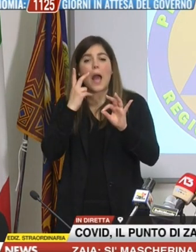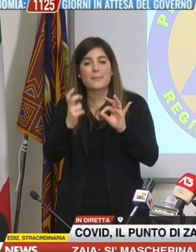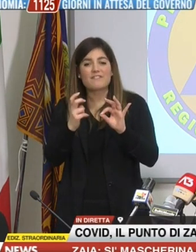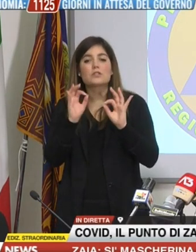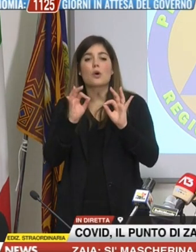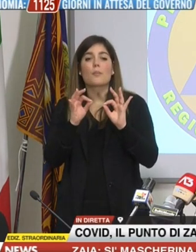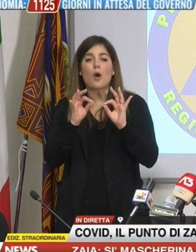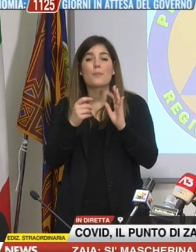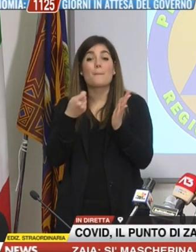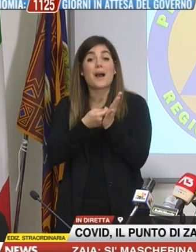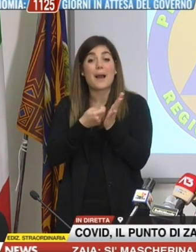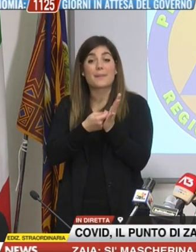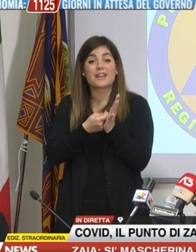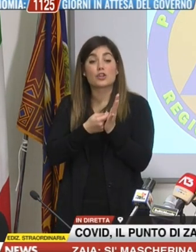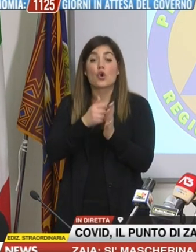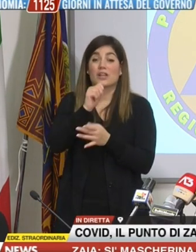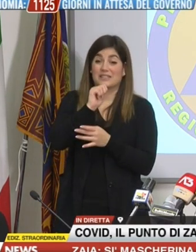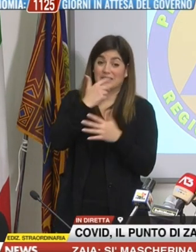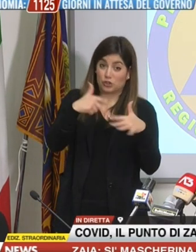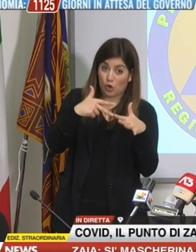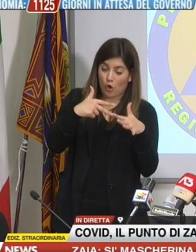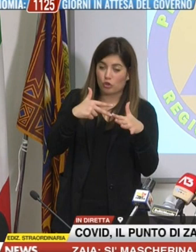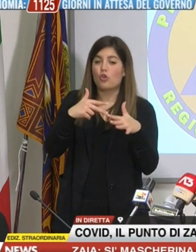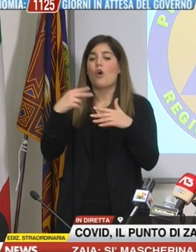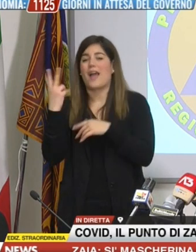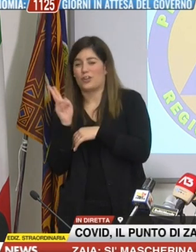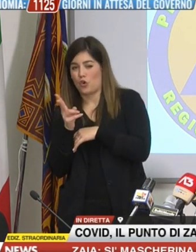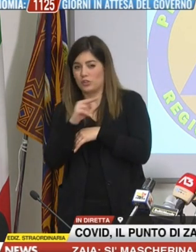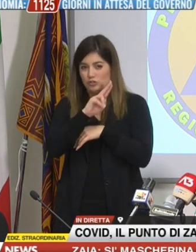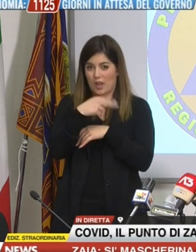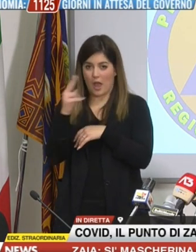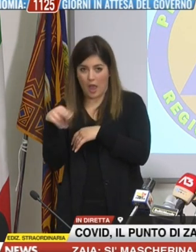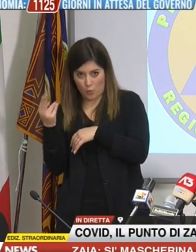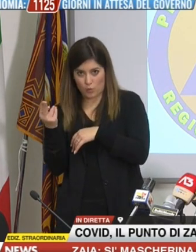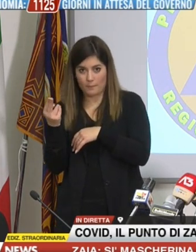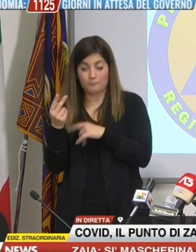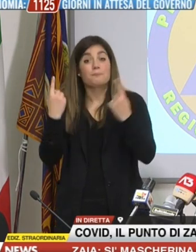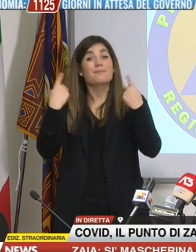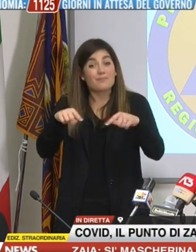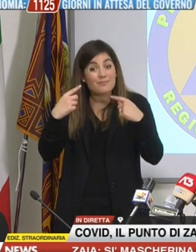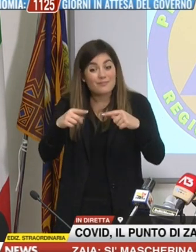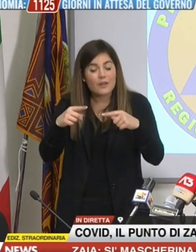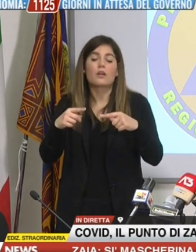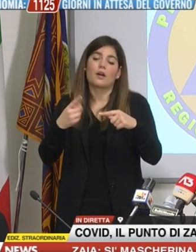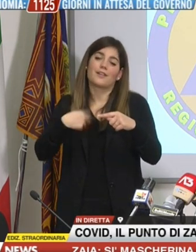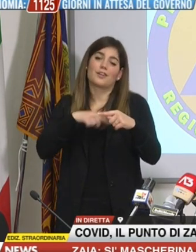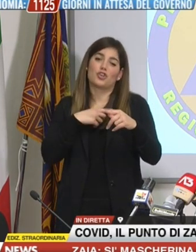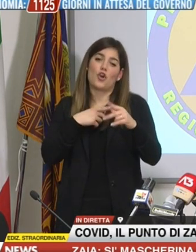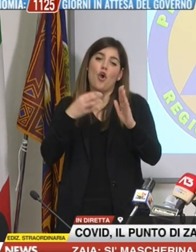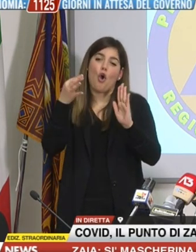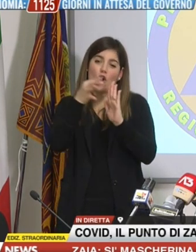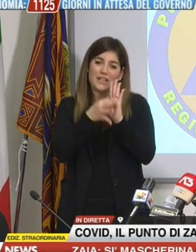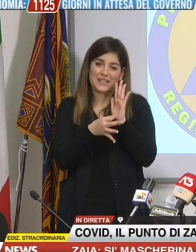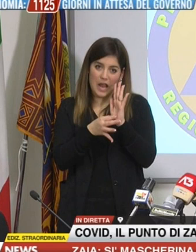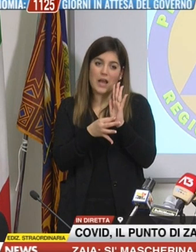12 euro. Da lì noi abbiamo fatto l'ordinanza e l'accordo previsto regionale